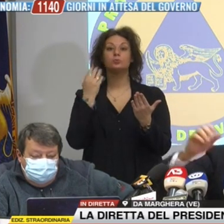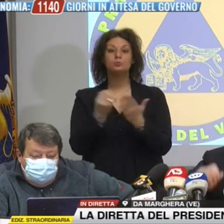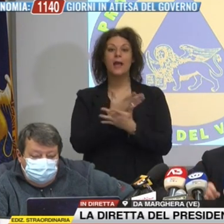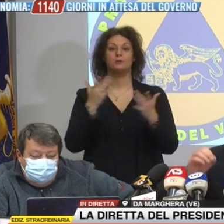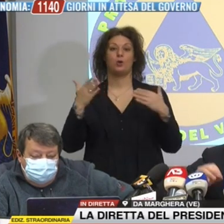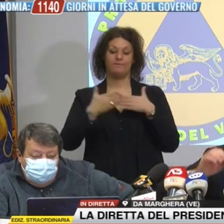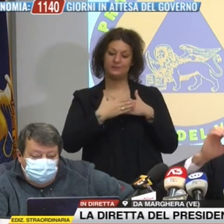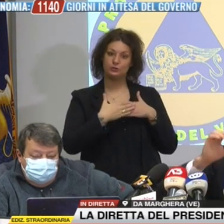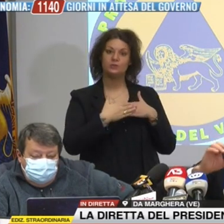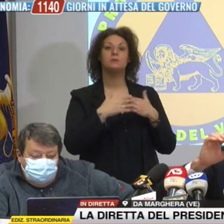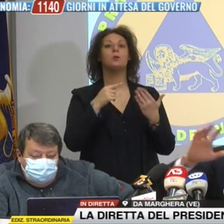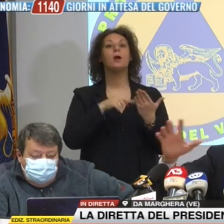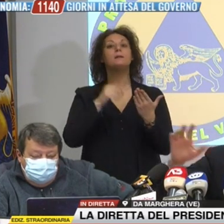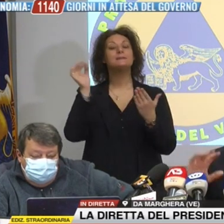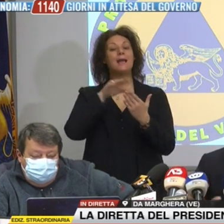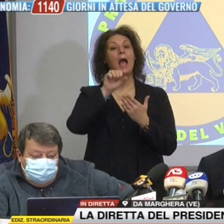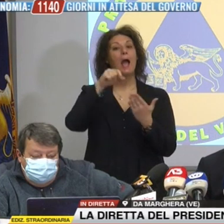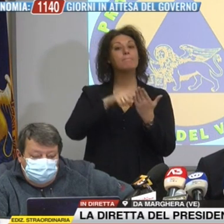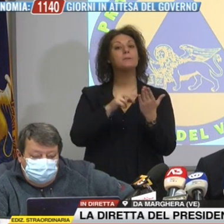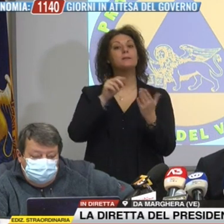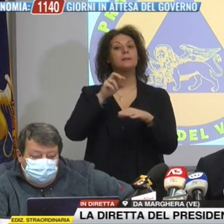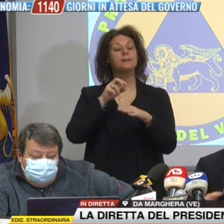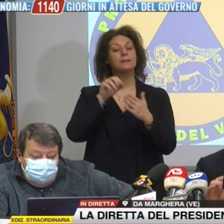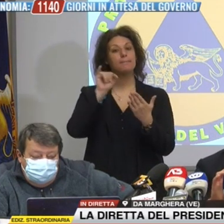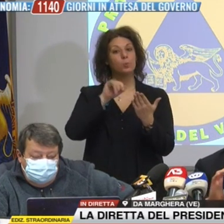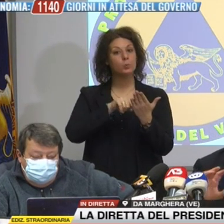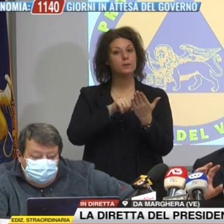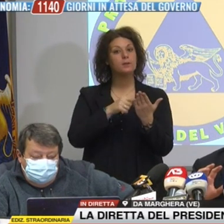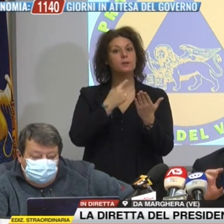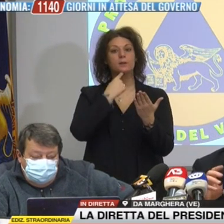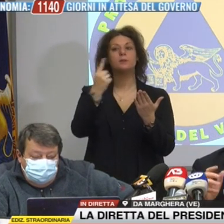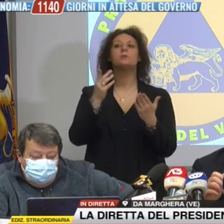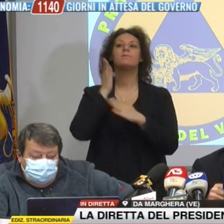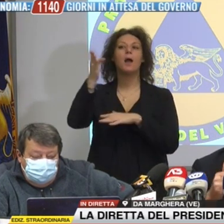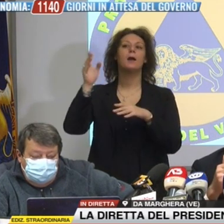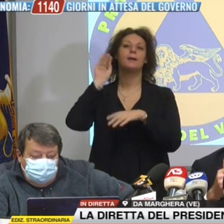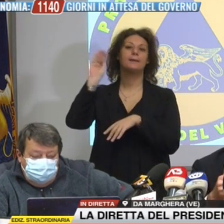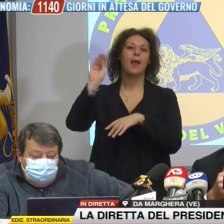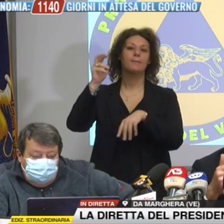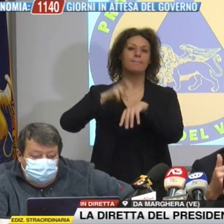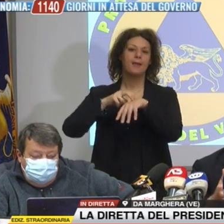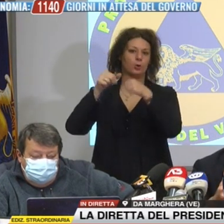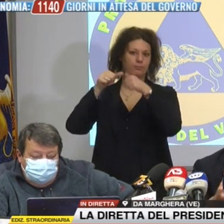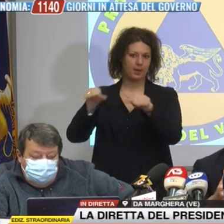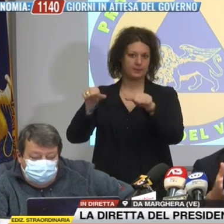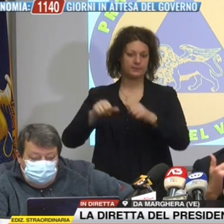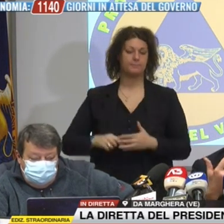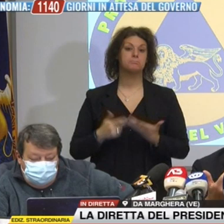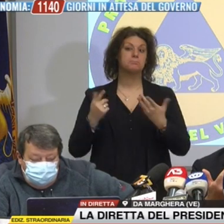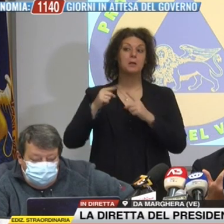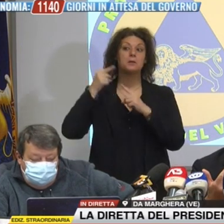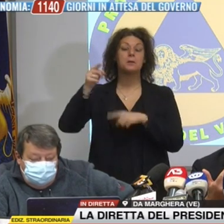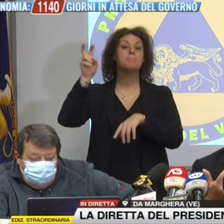tot. Vada, contatti il suo medico curante. Quindi questa è la procedura. Il medico a quel punto deve provvedere al